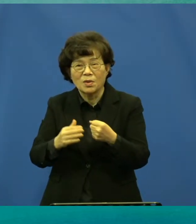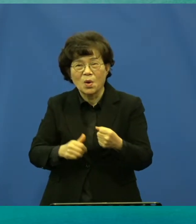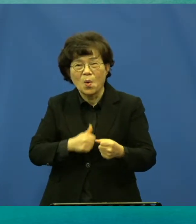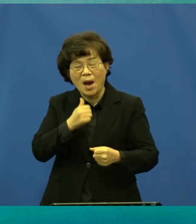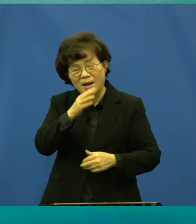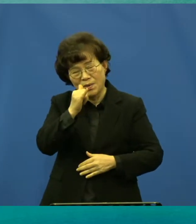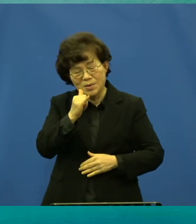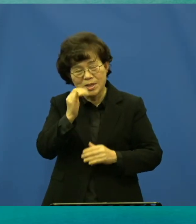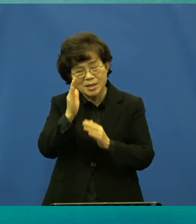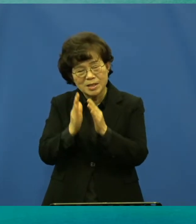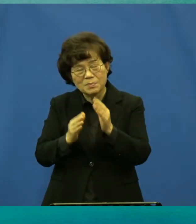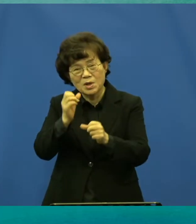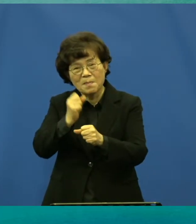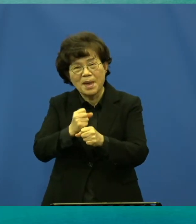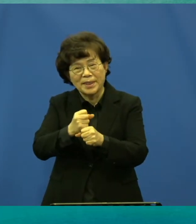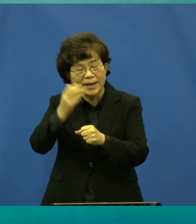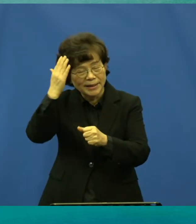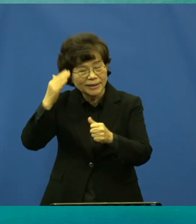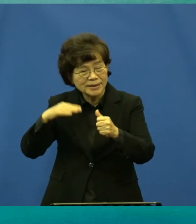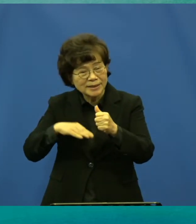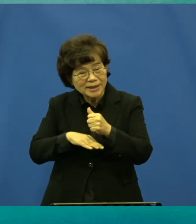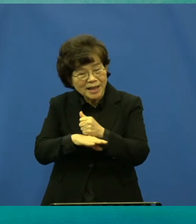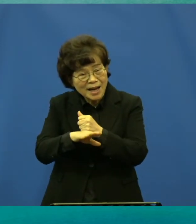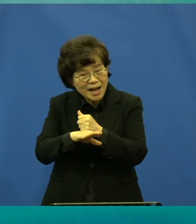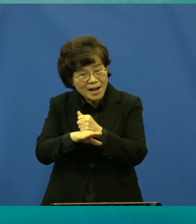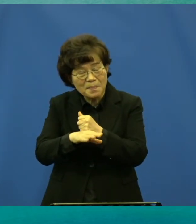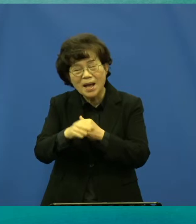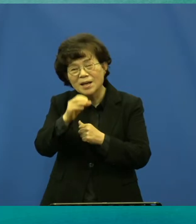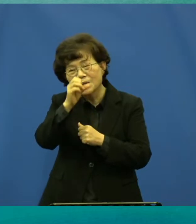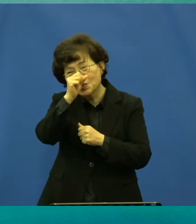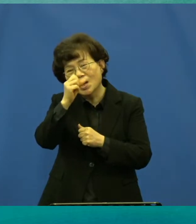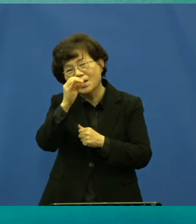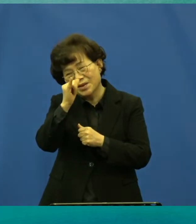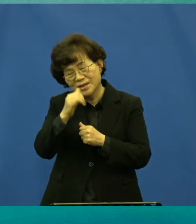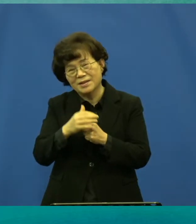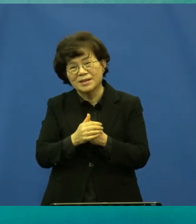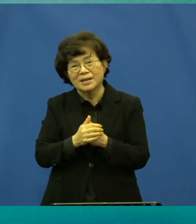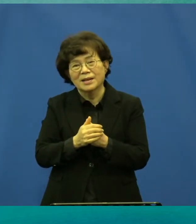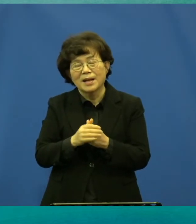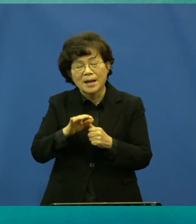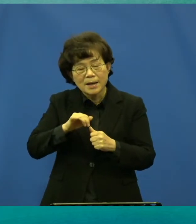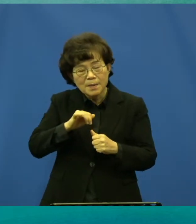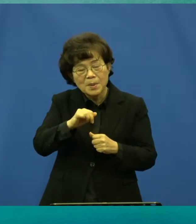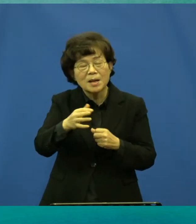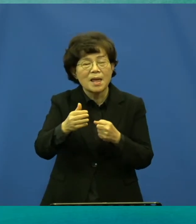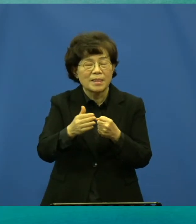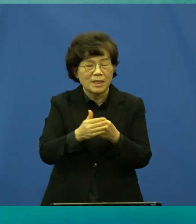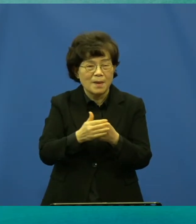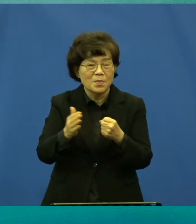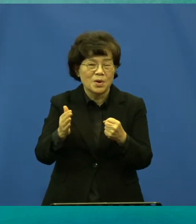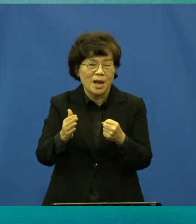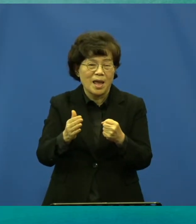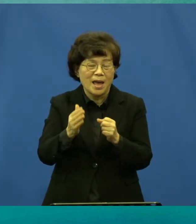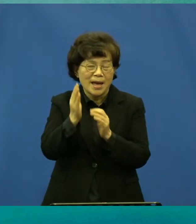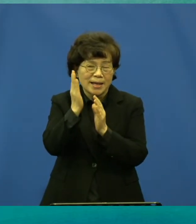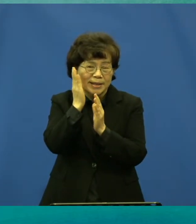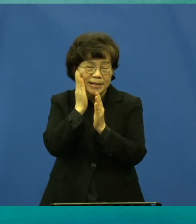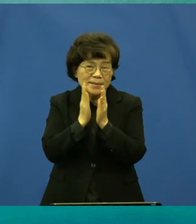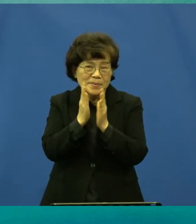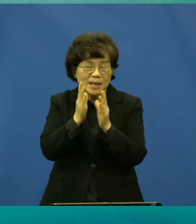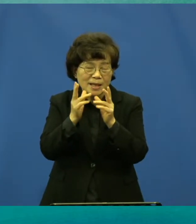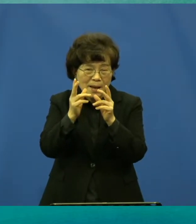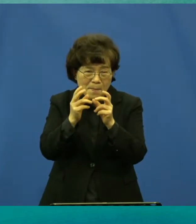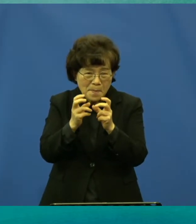식물이 만들어내는 그 작은 그늘과 싸우고 있습니다. 그 벌레로 인해서 그 잎사귀가 자꾸